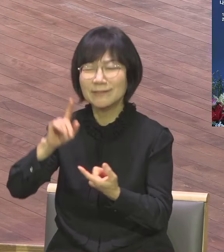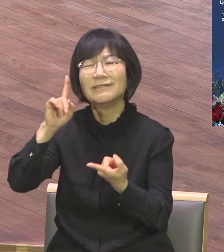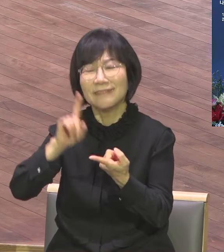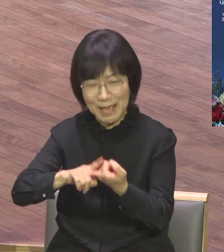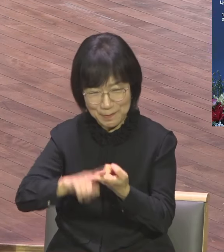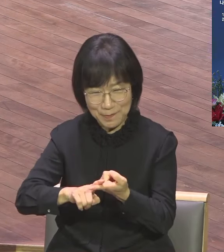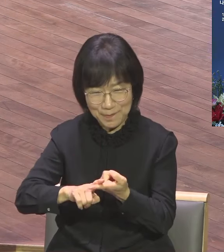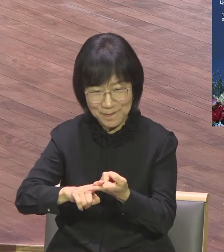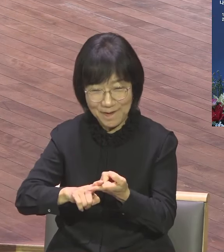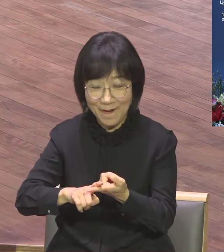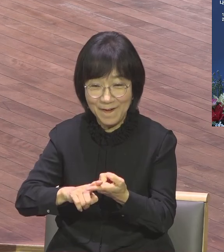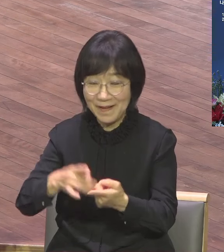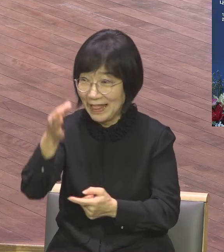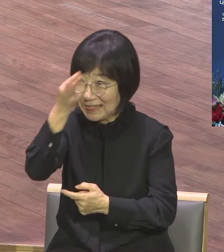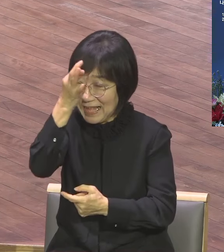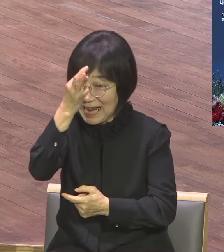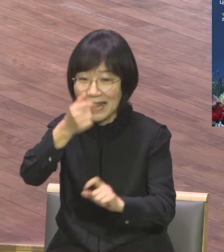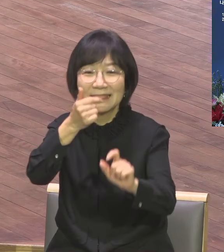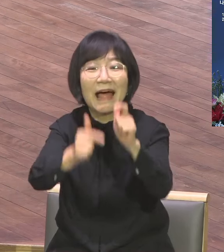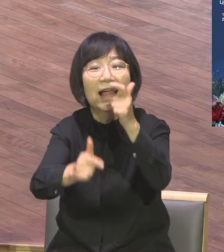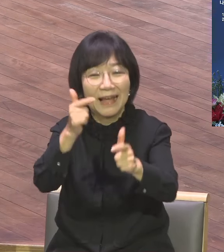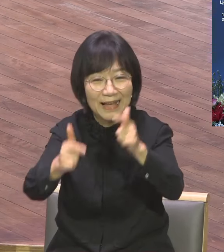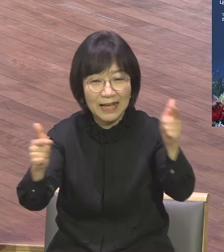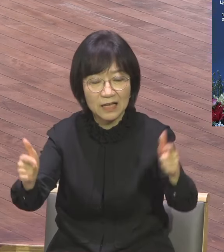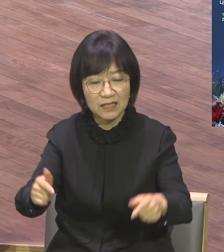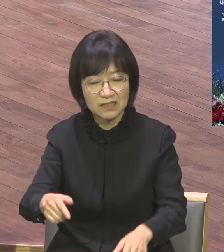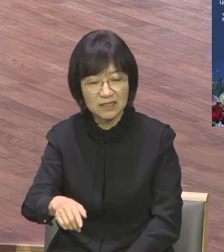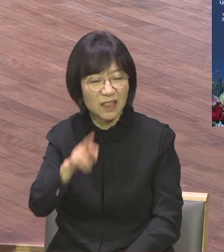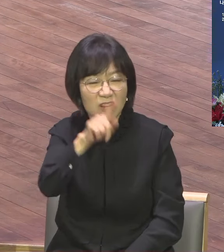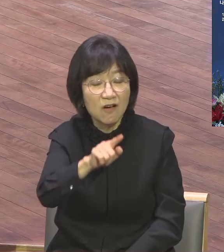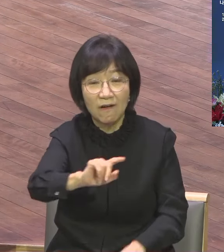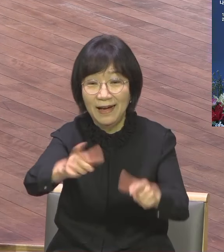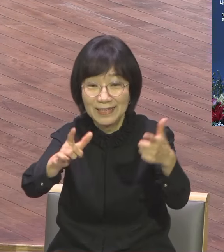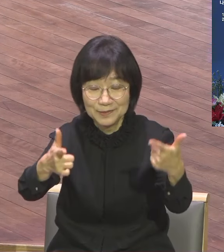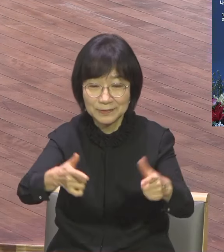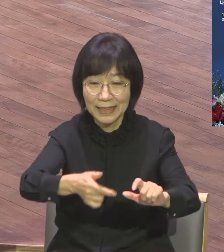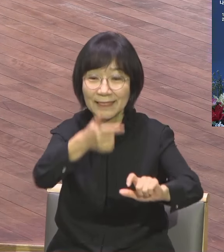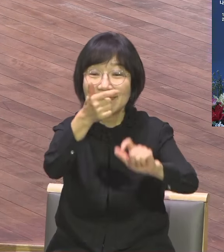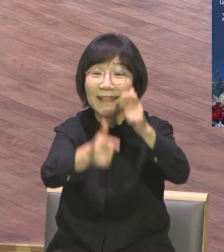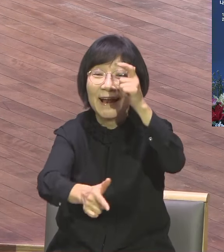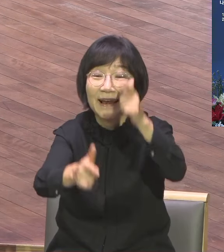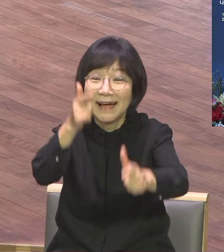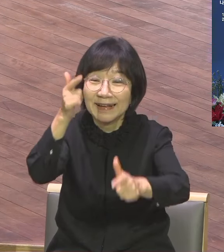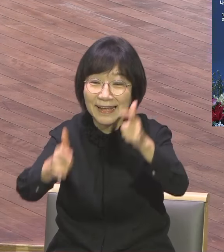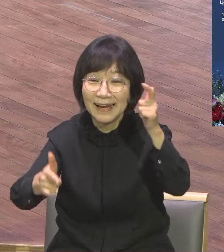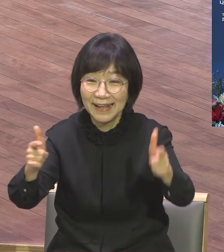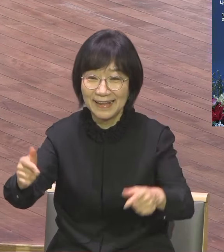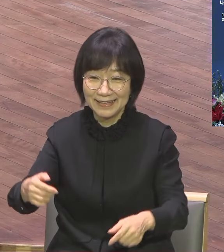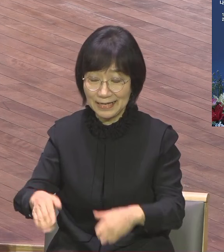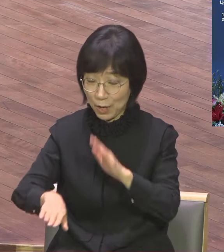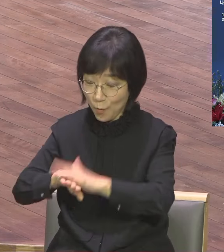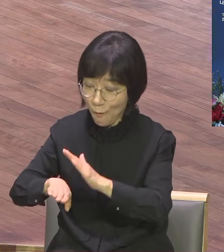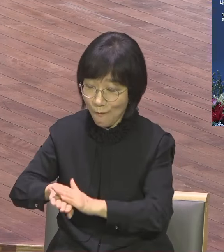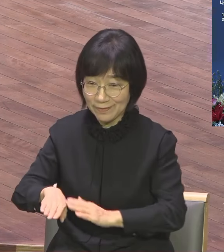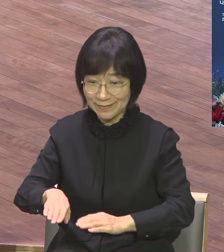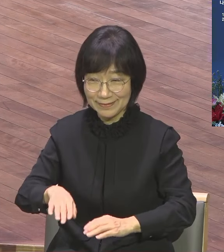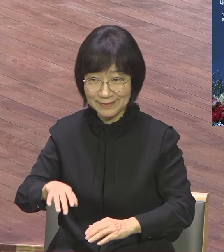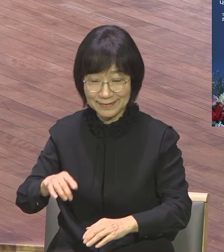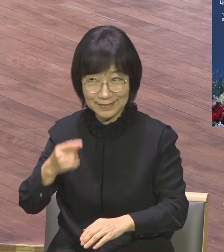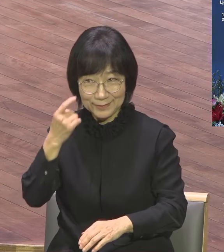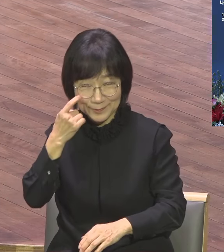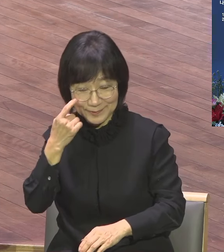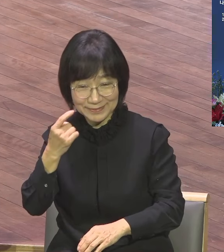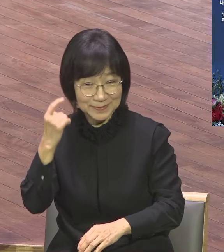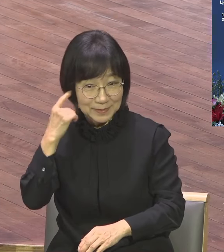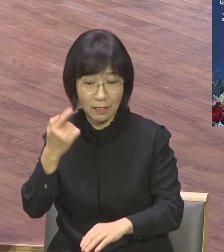서로 달라요, 달라. 틀린 거 아니에요. 달라요. 표현이 달라요, 표현이. 표현이 다르다고. 어떤 사람 성질이